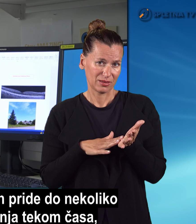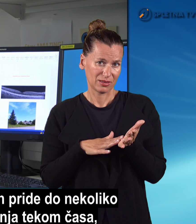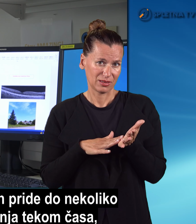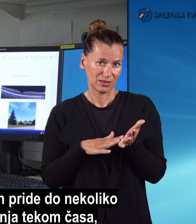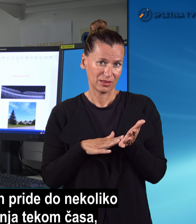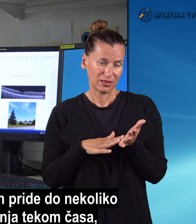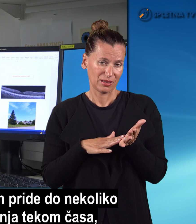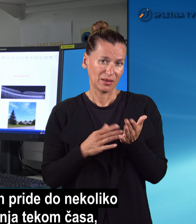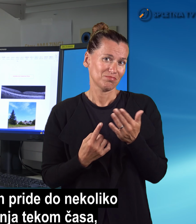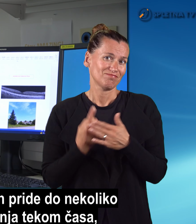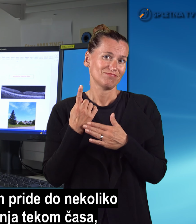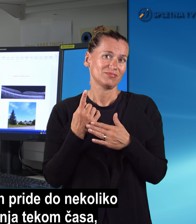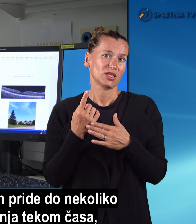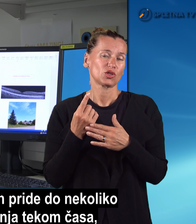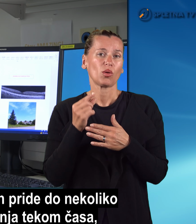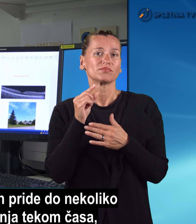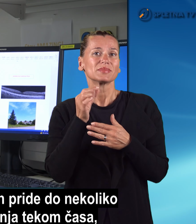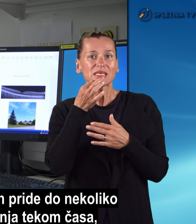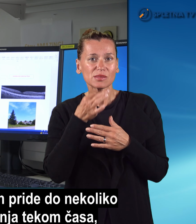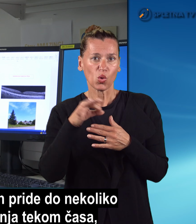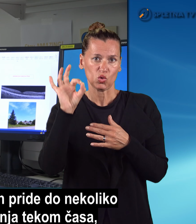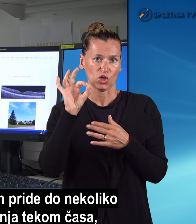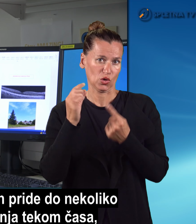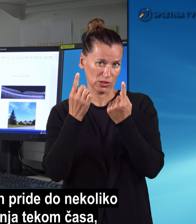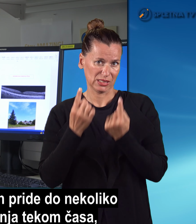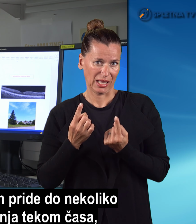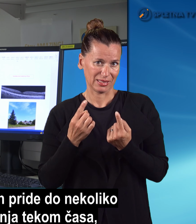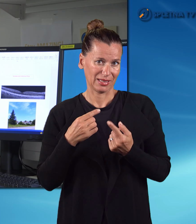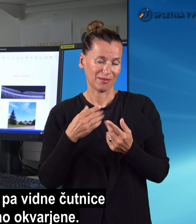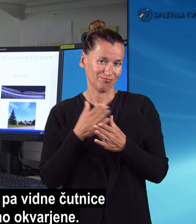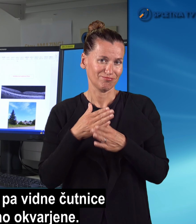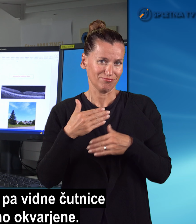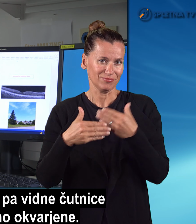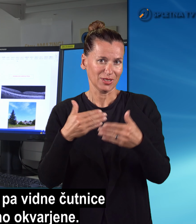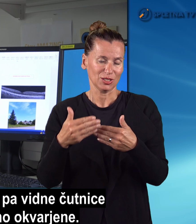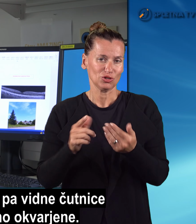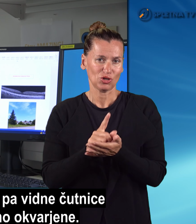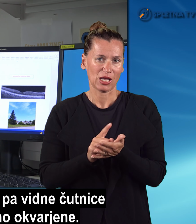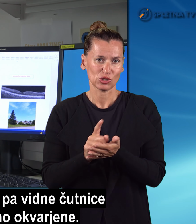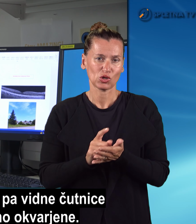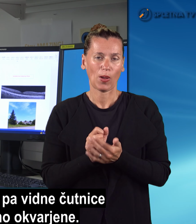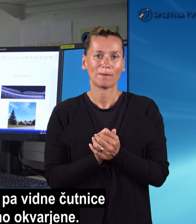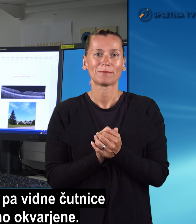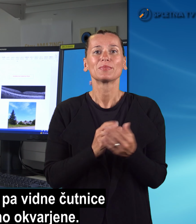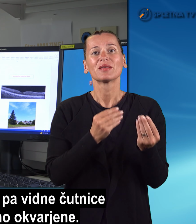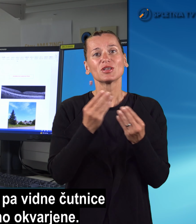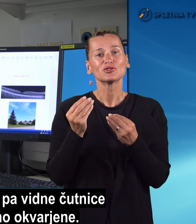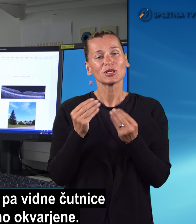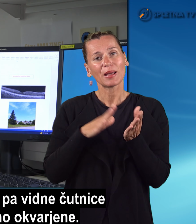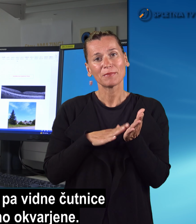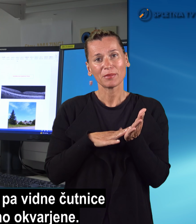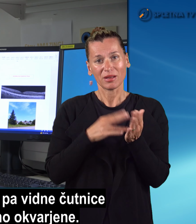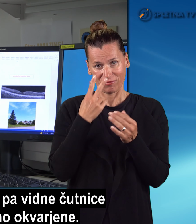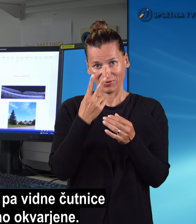do nekoliko izboljšanega stanja tekom časa, v večini primerov pa vidne